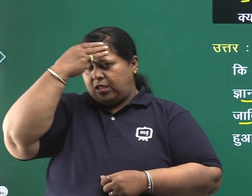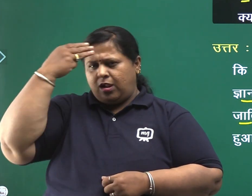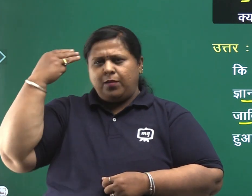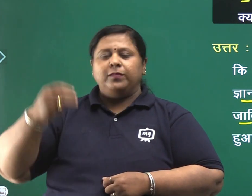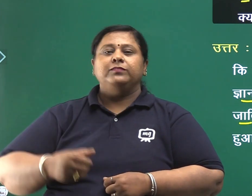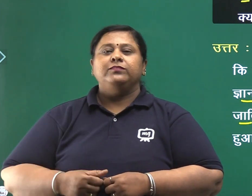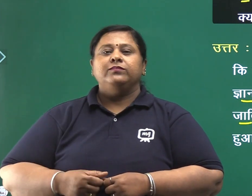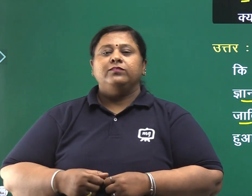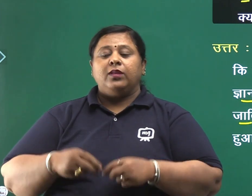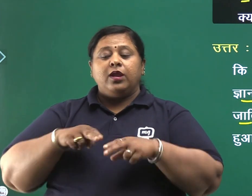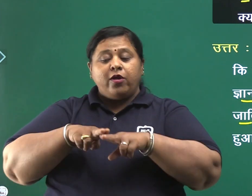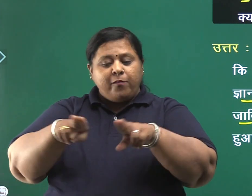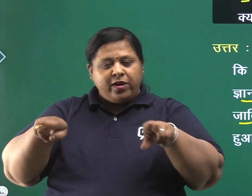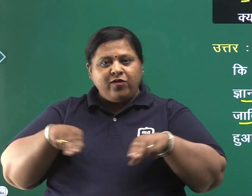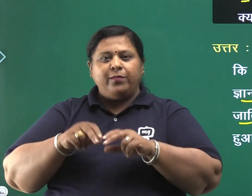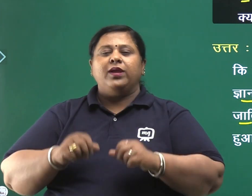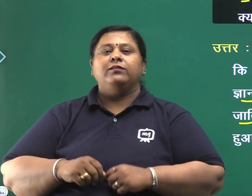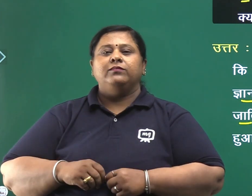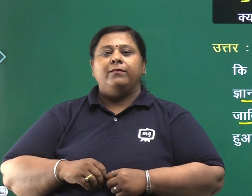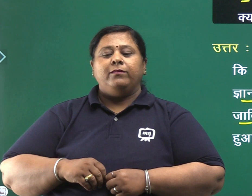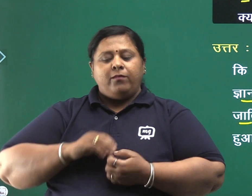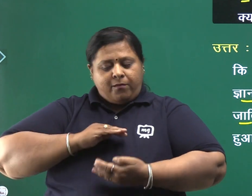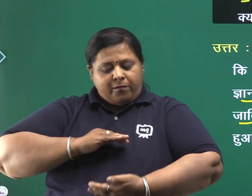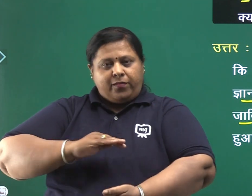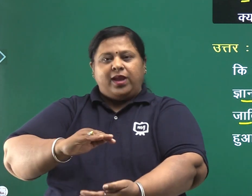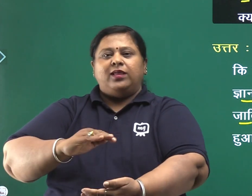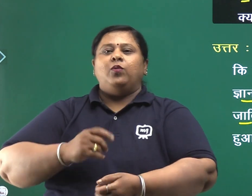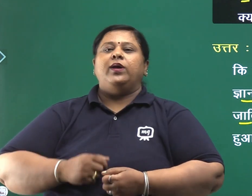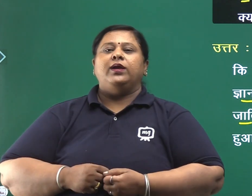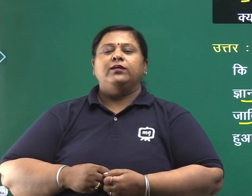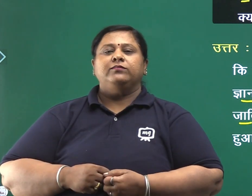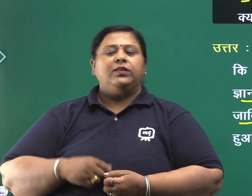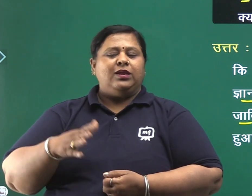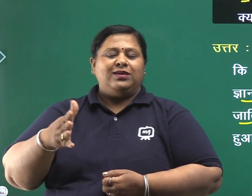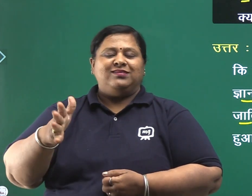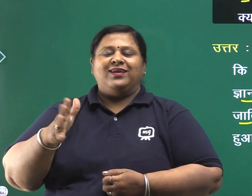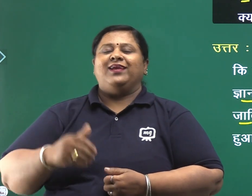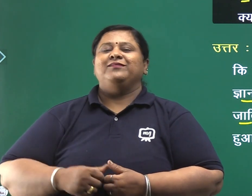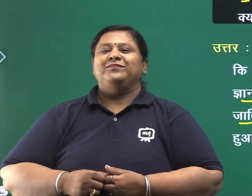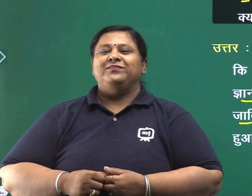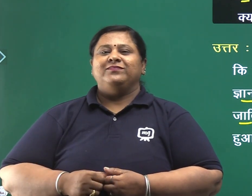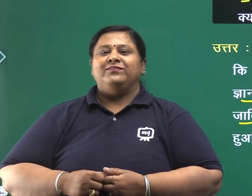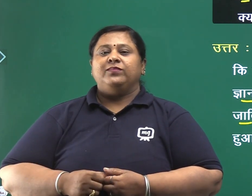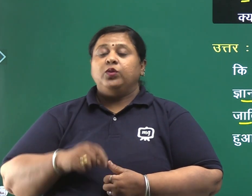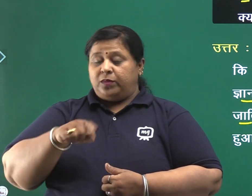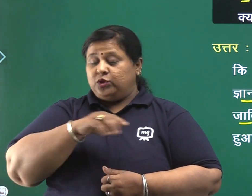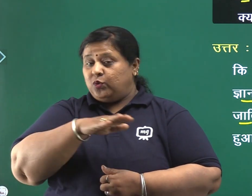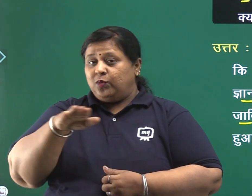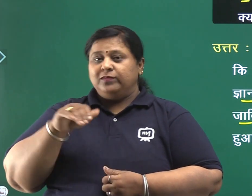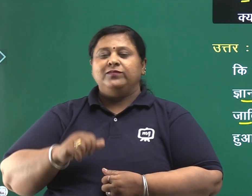धर्म या परिवार में पैदा हुआ है, इससे नहीं। तो